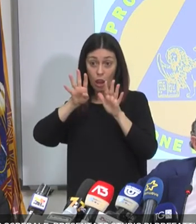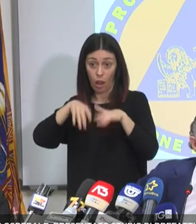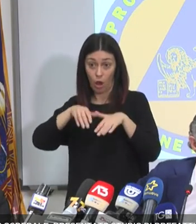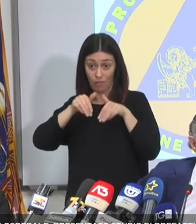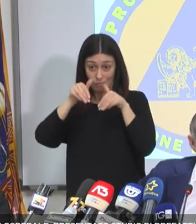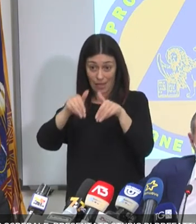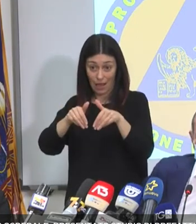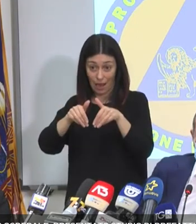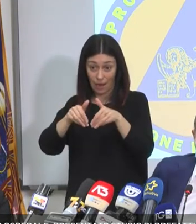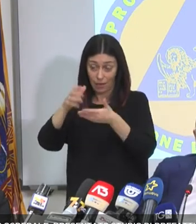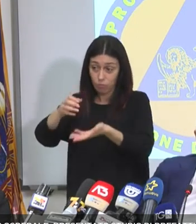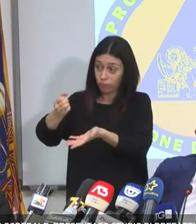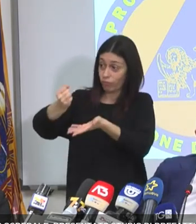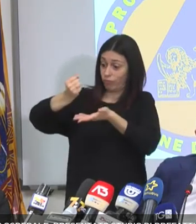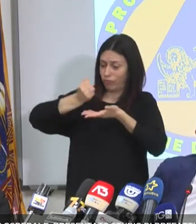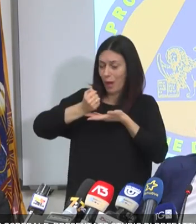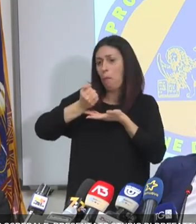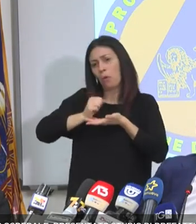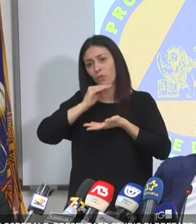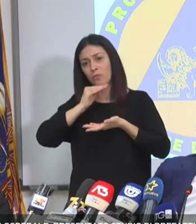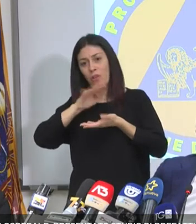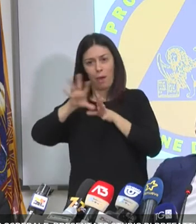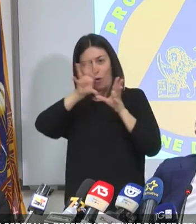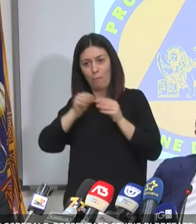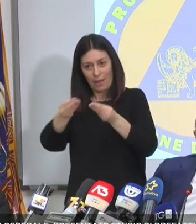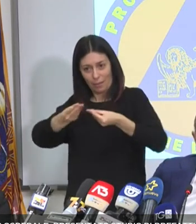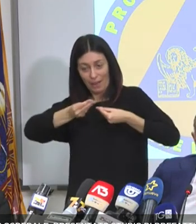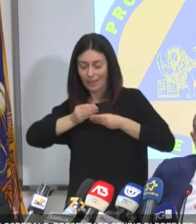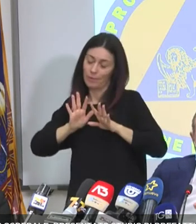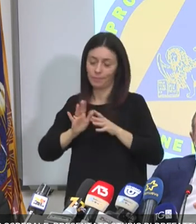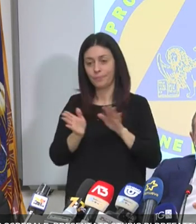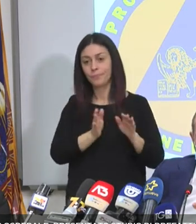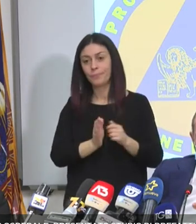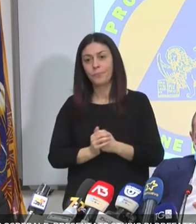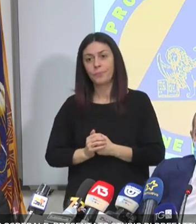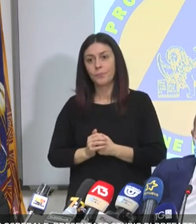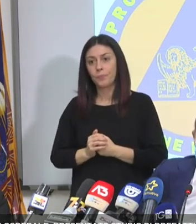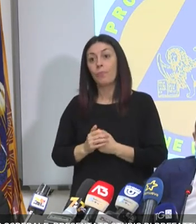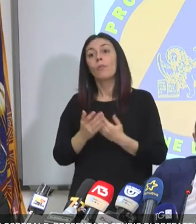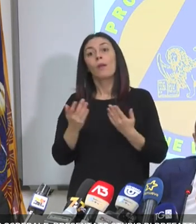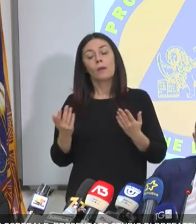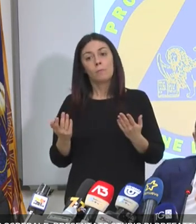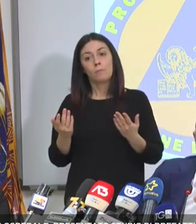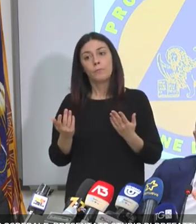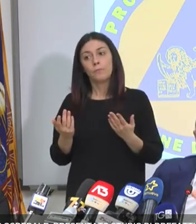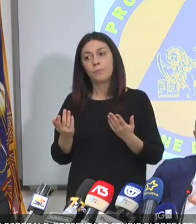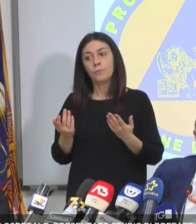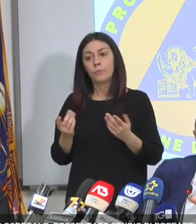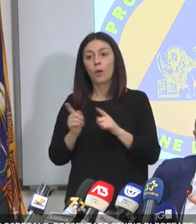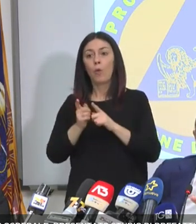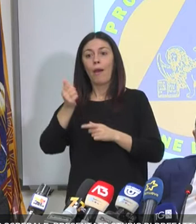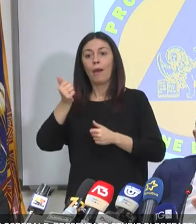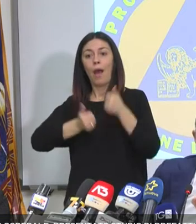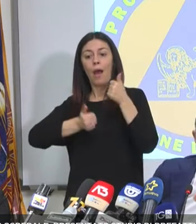però è però ciò premesso la modalità di appalto